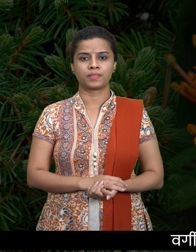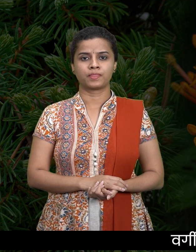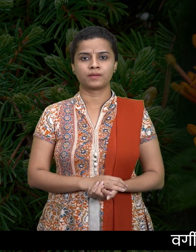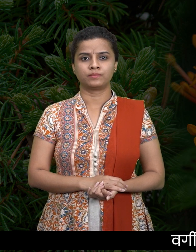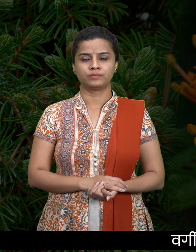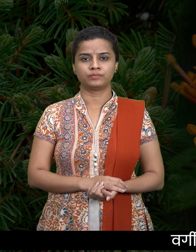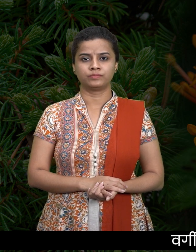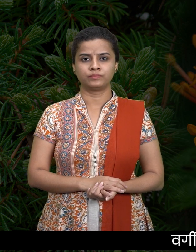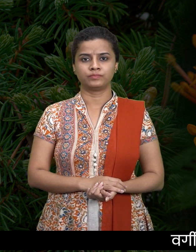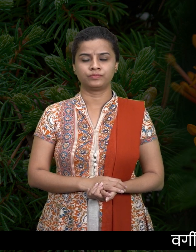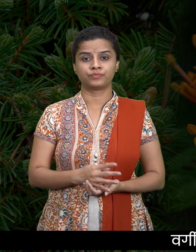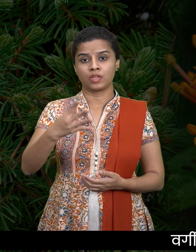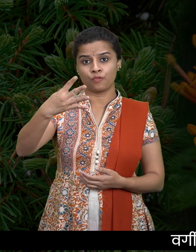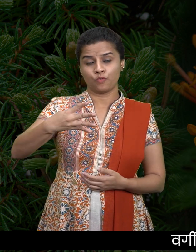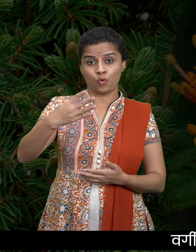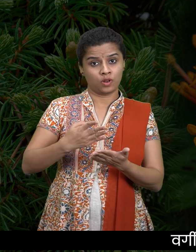वर्गीकरणाचे 4 प्रकार आहेत.